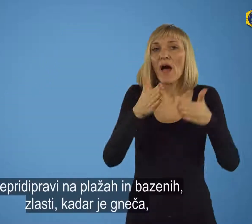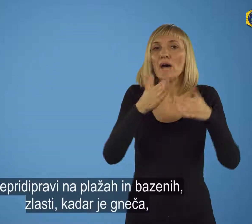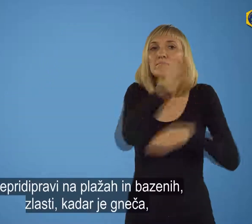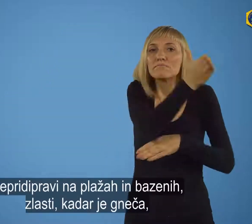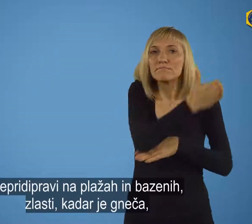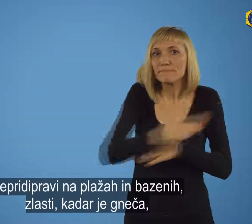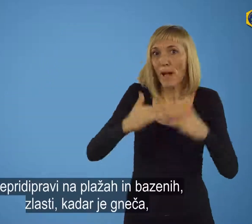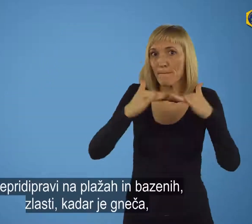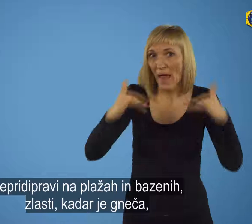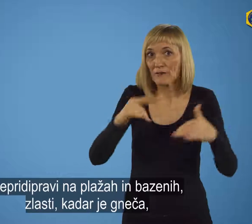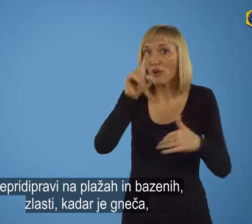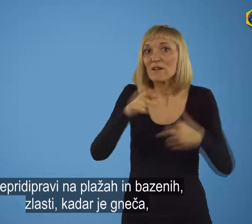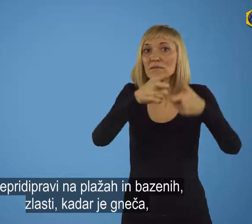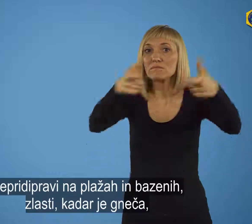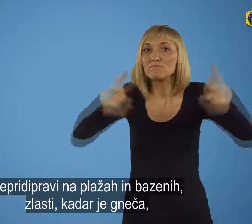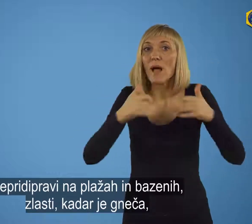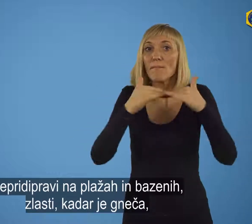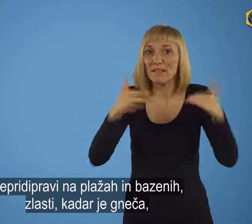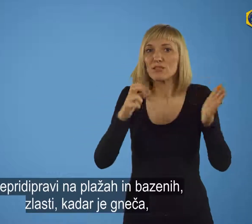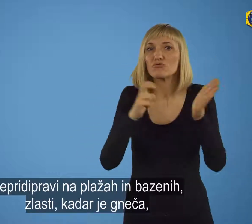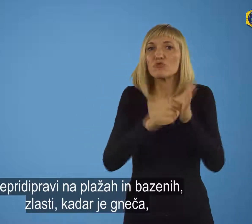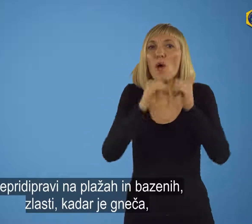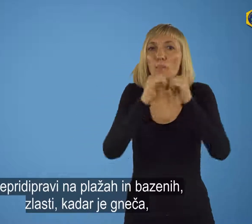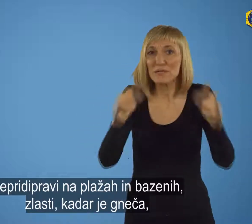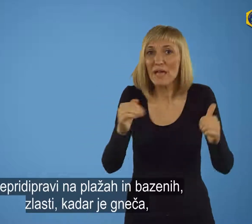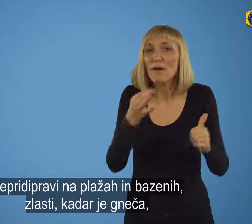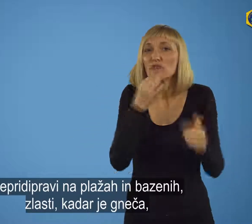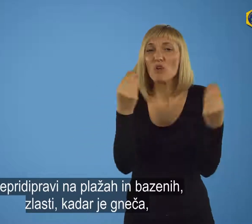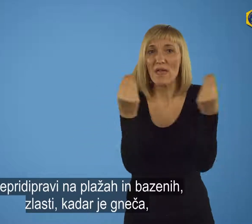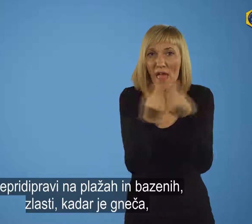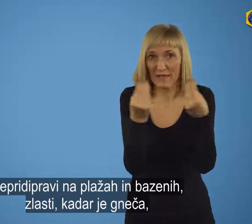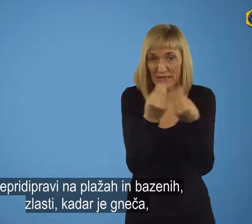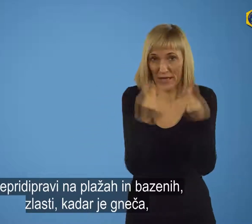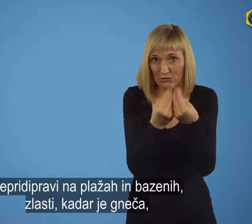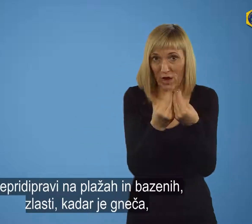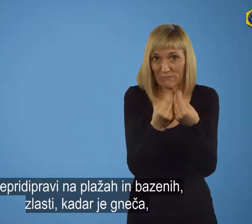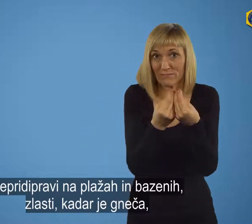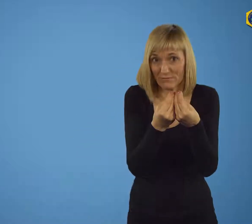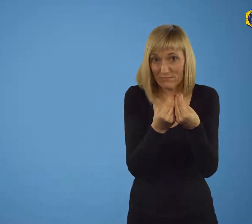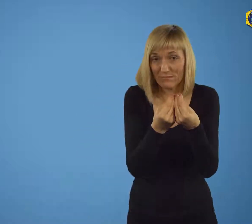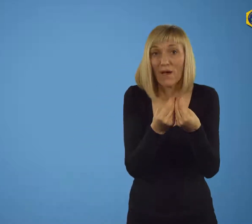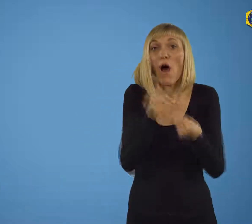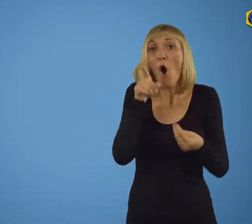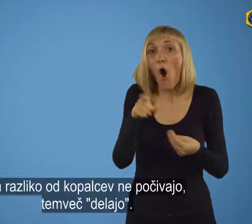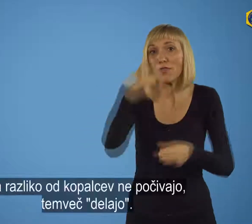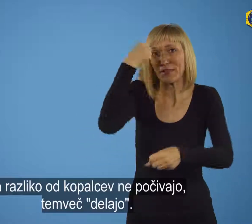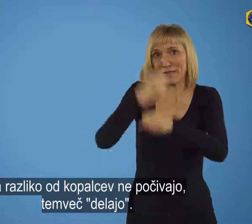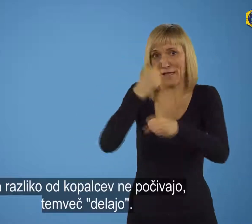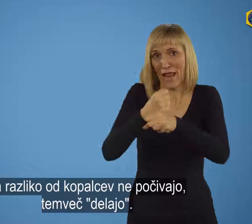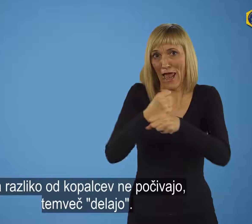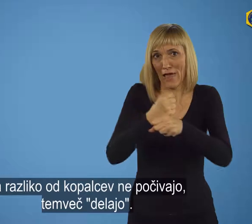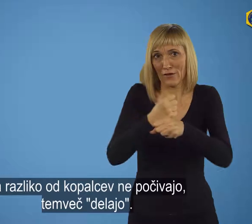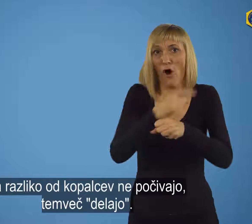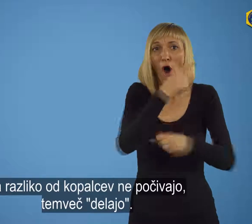Nepridipravi na plažah in bazenih, zlasti kadar je gneča, za razliko od kopalcev ne počivajo, temveč